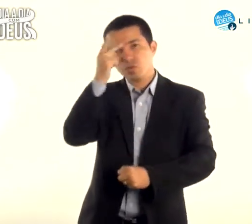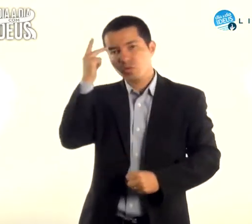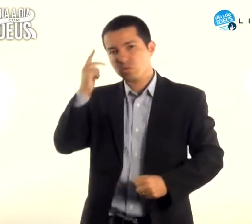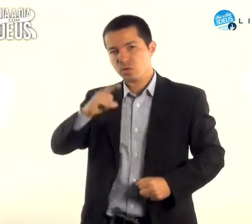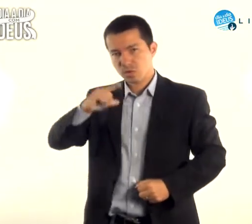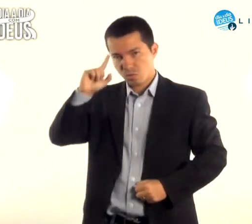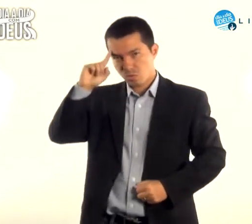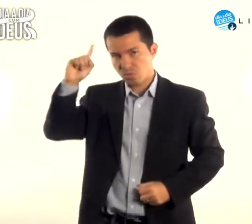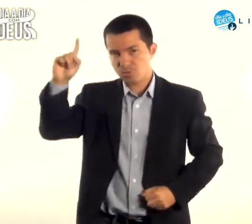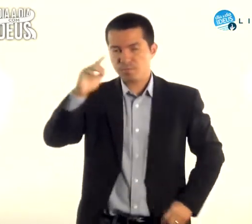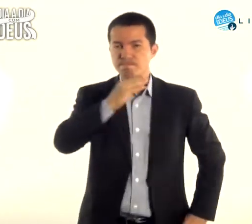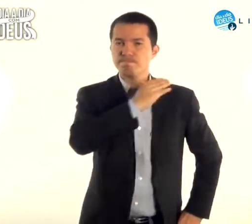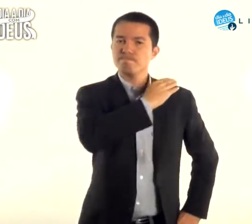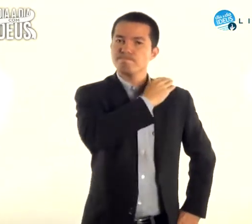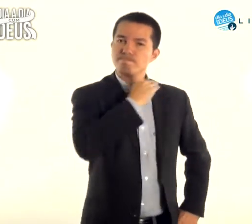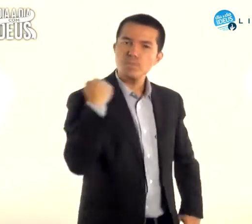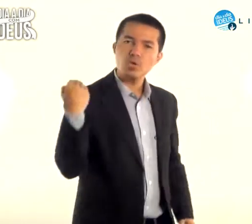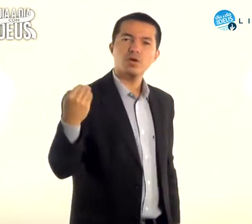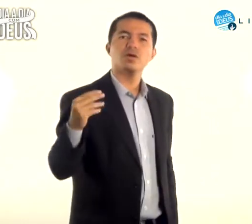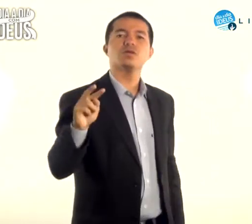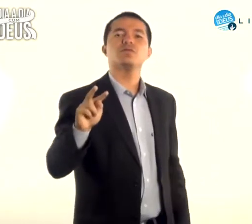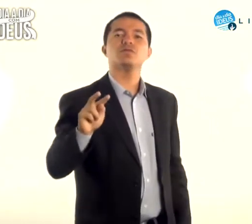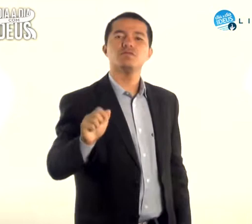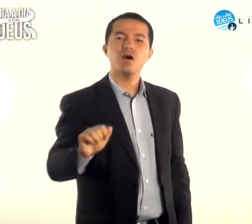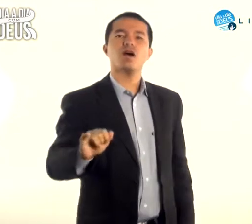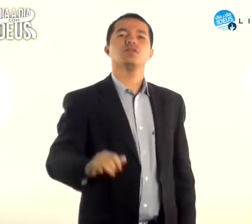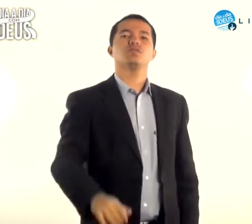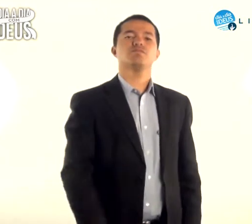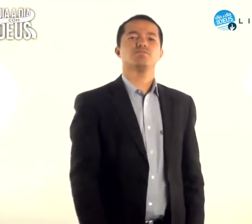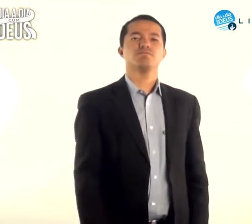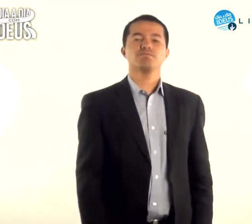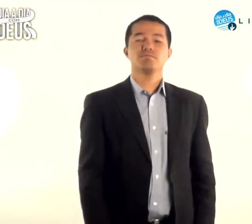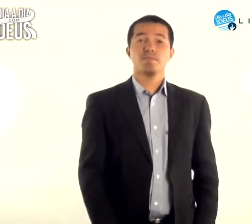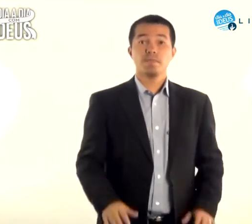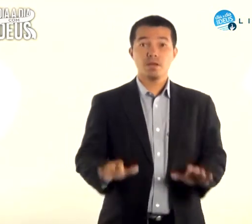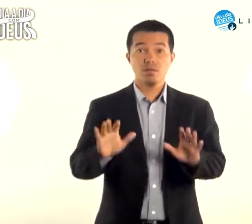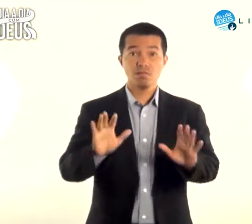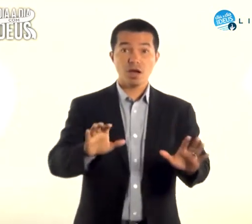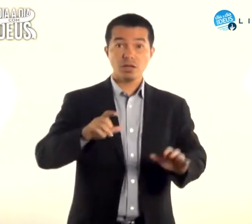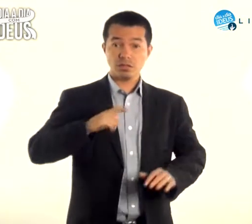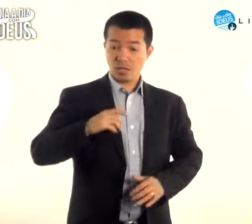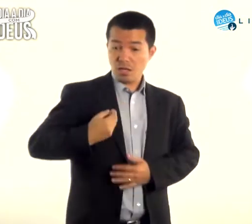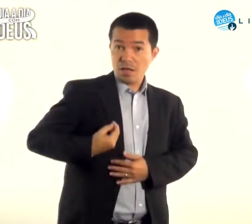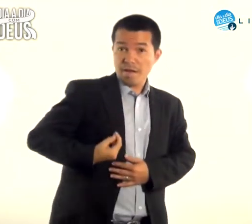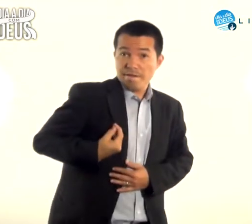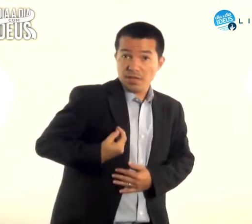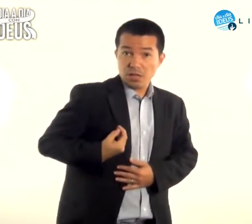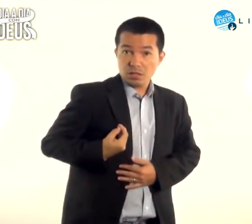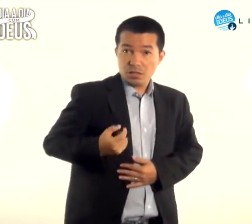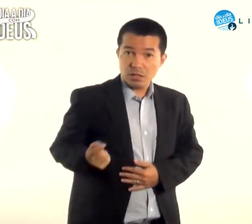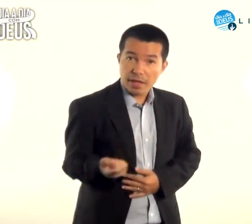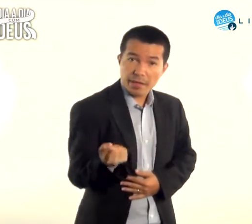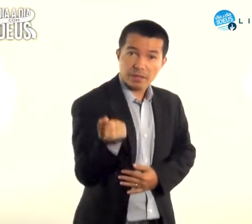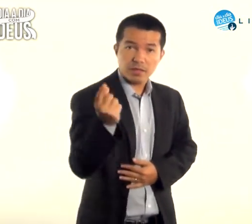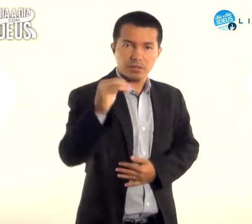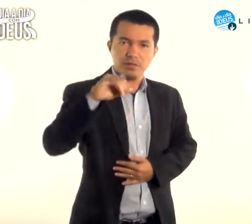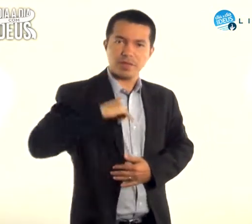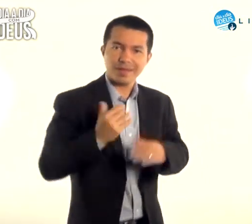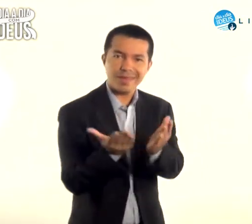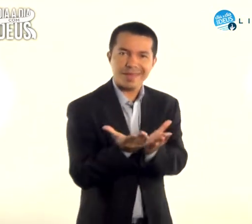a morte. E depois vem a vida verdadeira, a vida eterna com o Senhor,